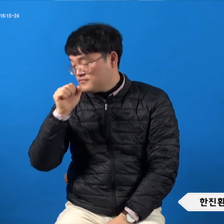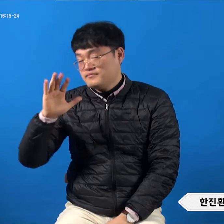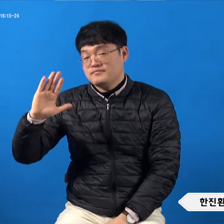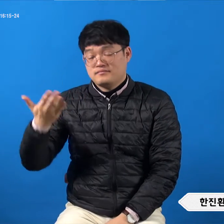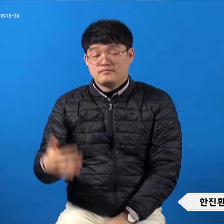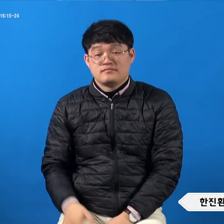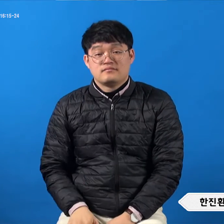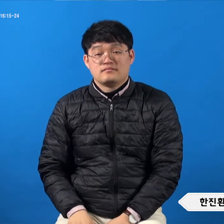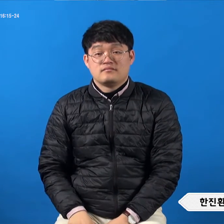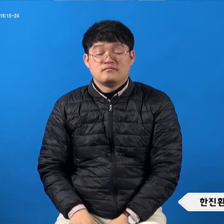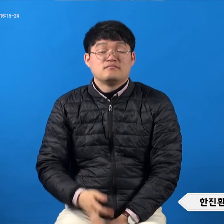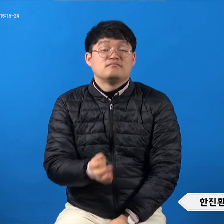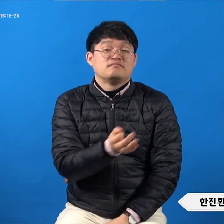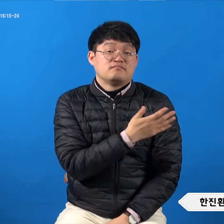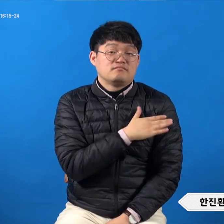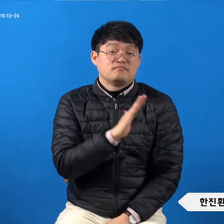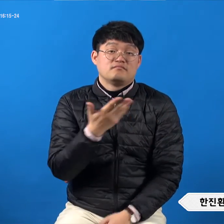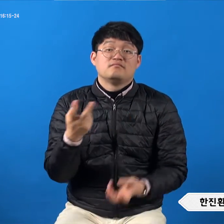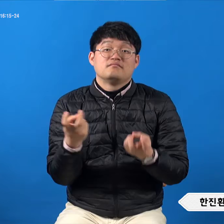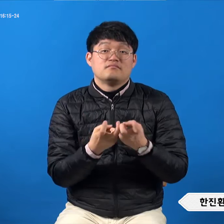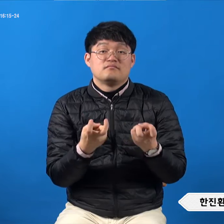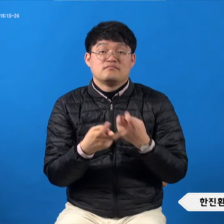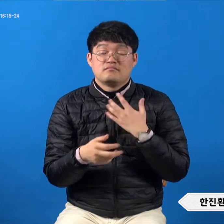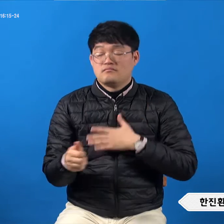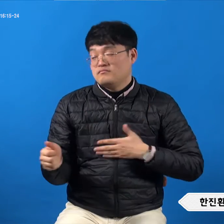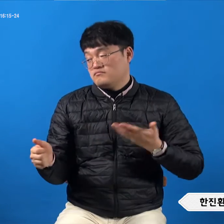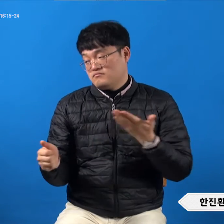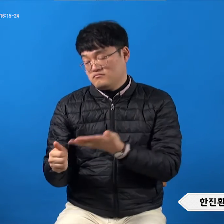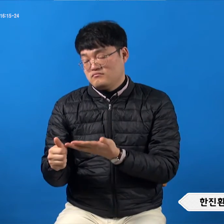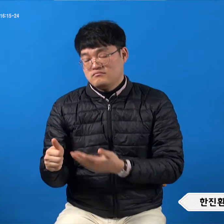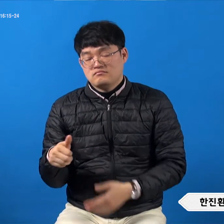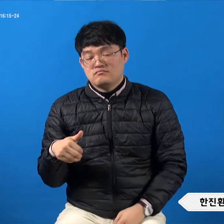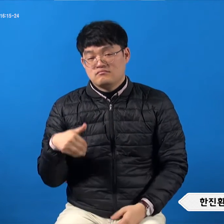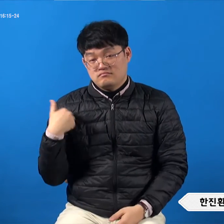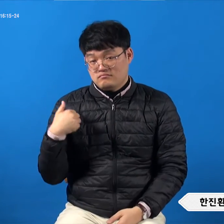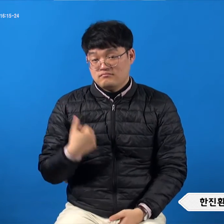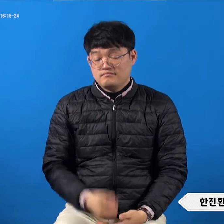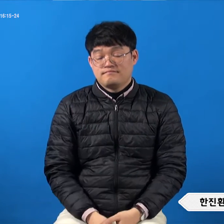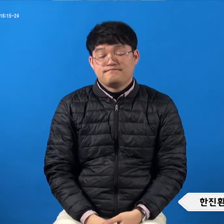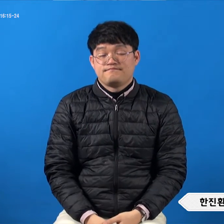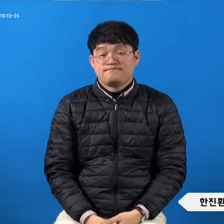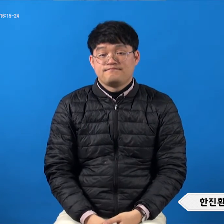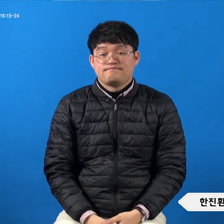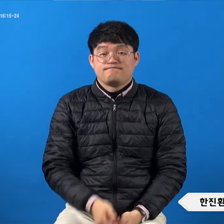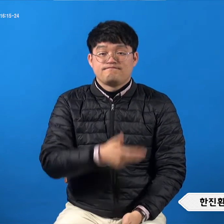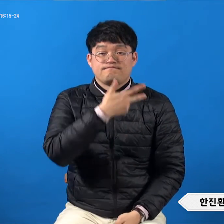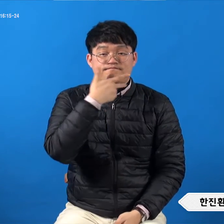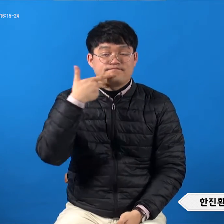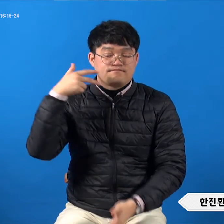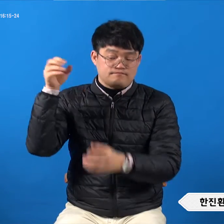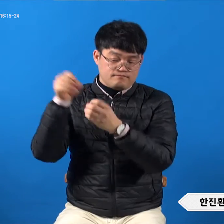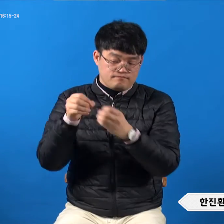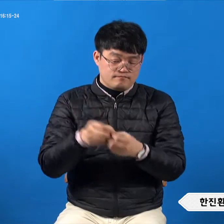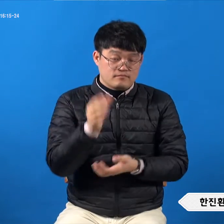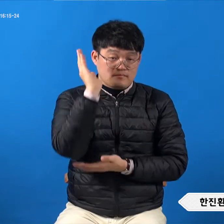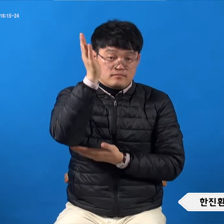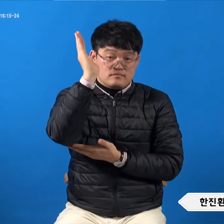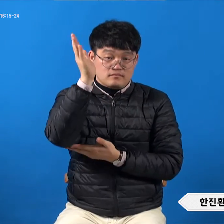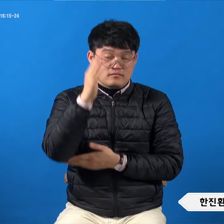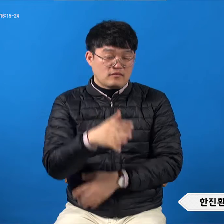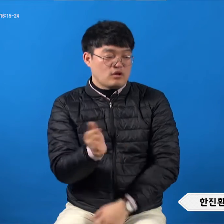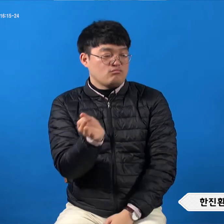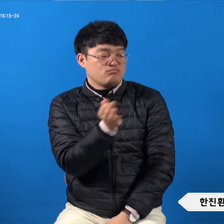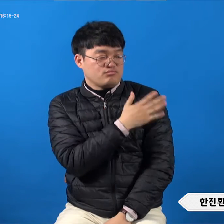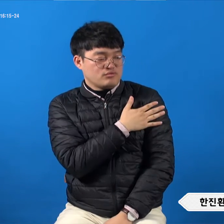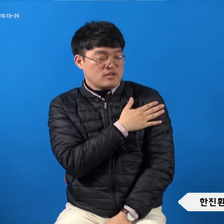것입니다. 그래서 부자 되는 비결이라도 알려줄지 누가 합니까? 영국 속담에 부자에게